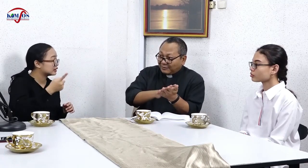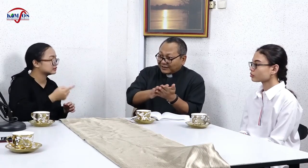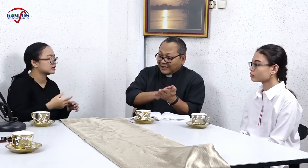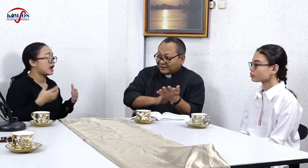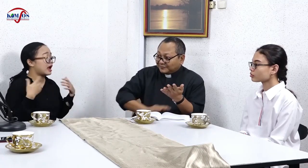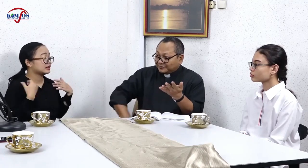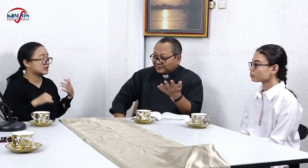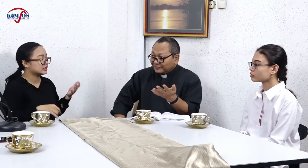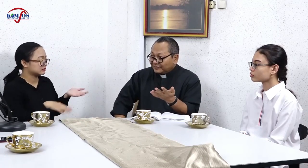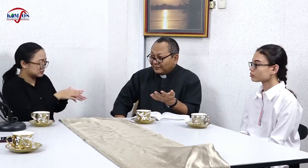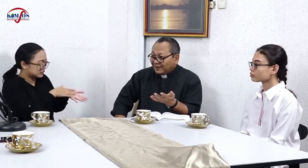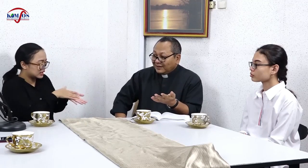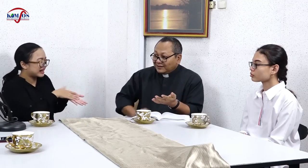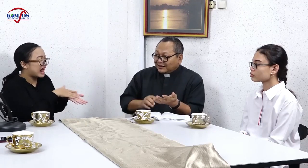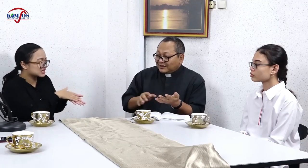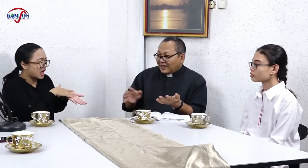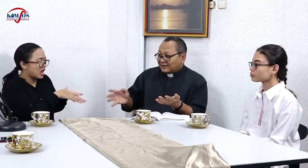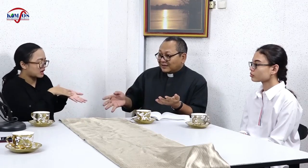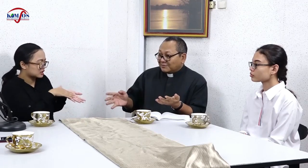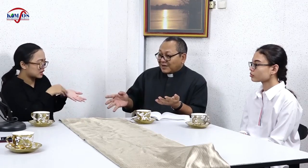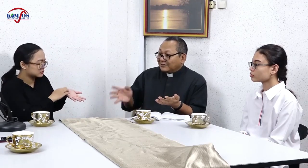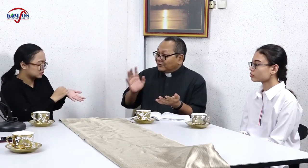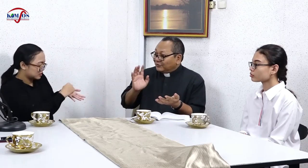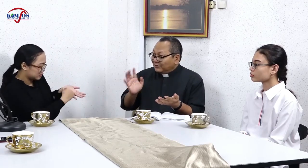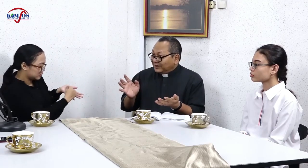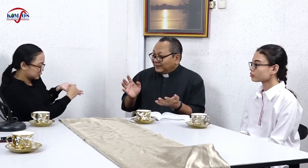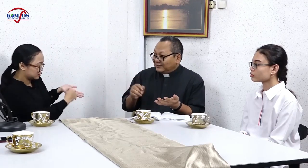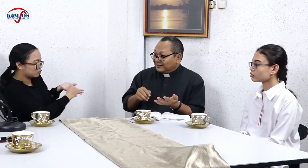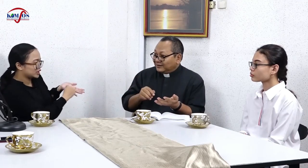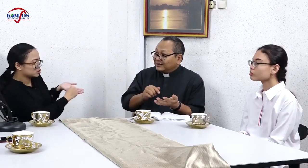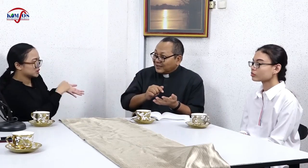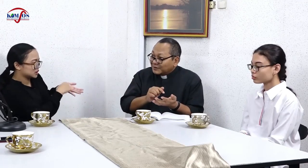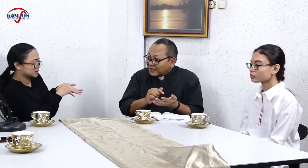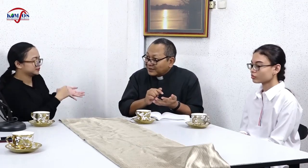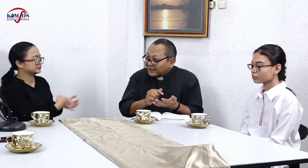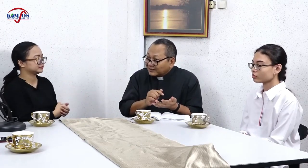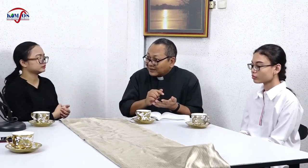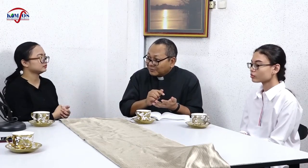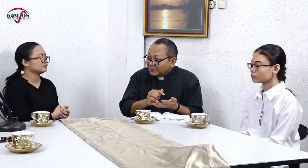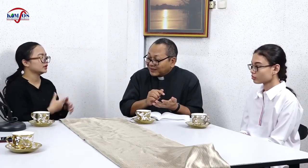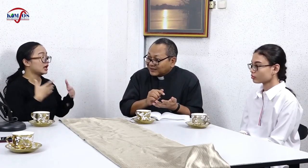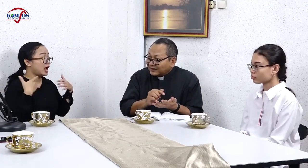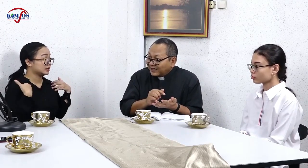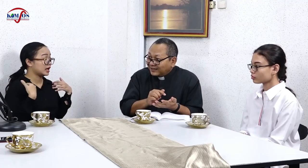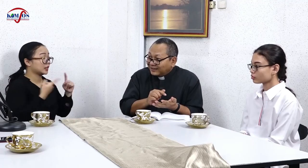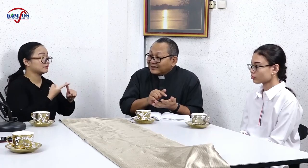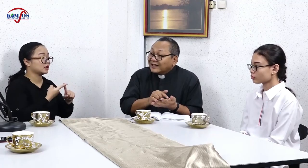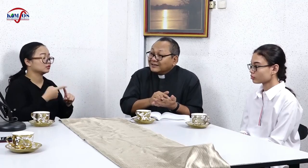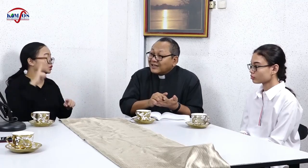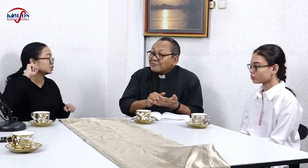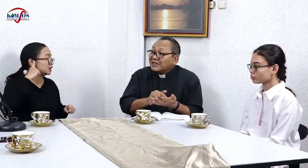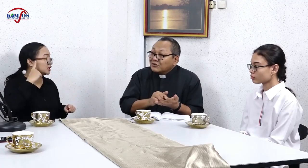telapak tangan Jadi ada teman tuli dia bisa melihat gerak bibir saya